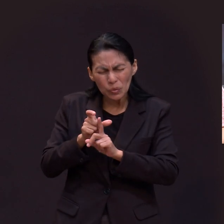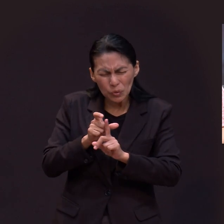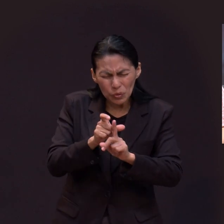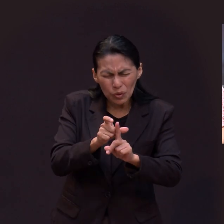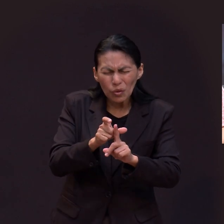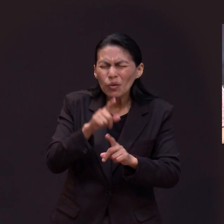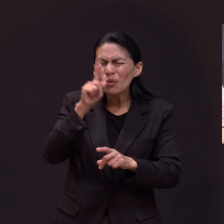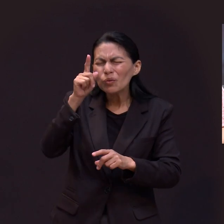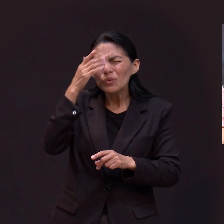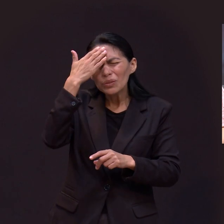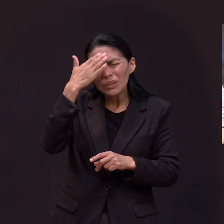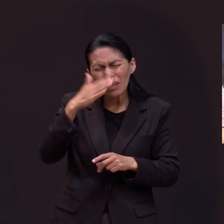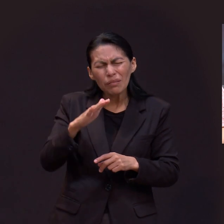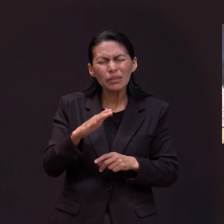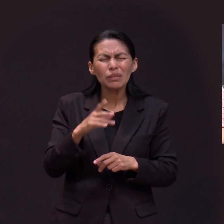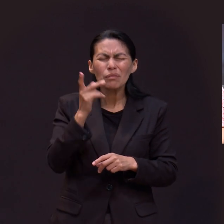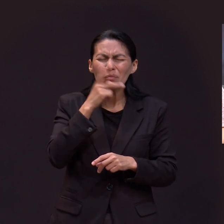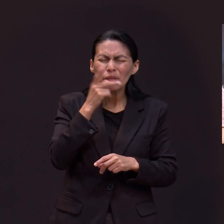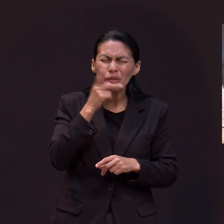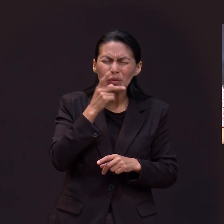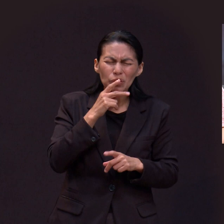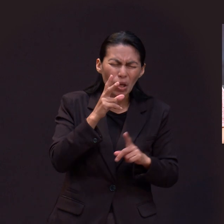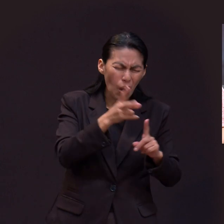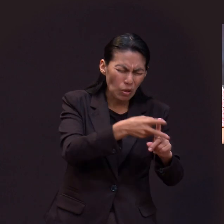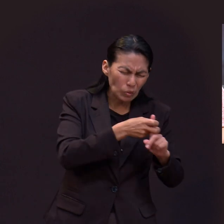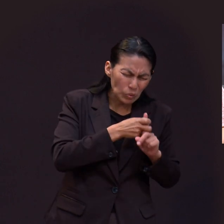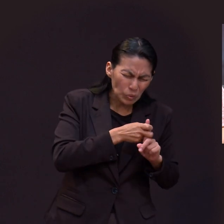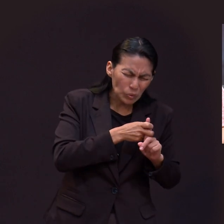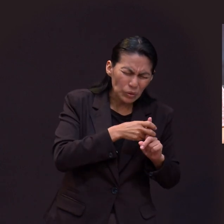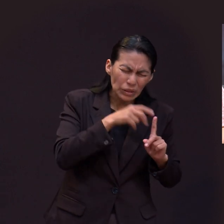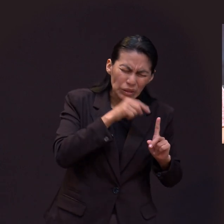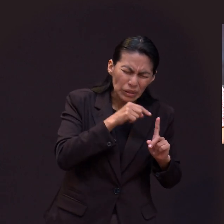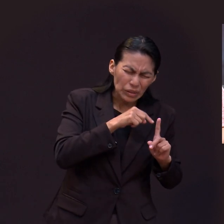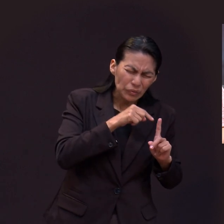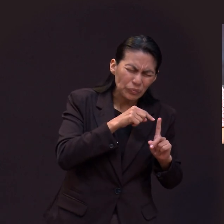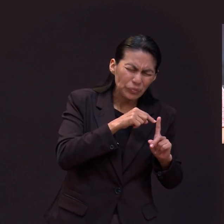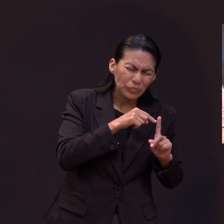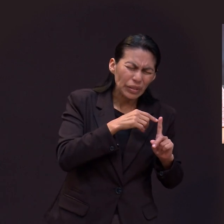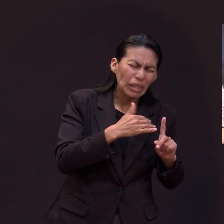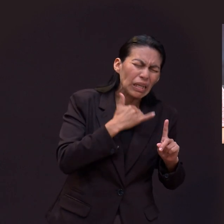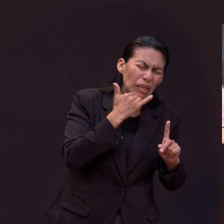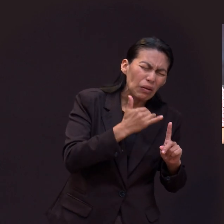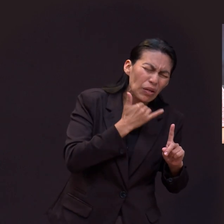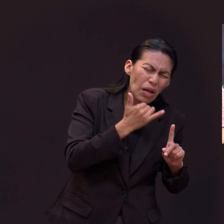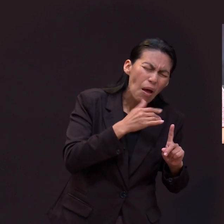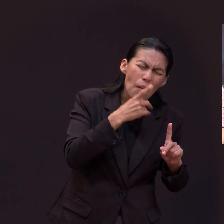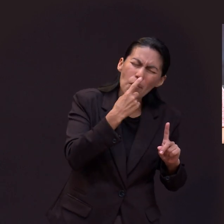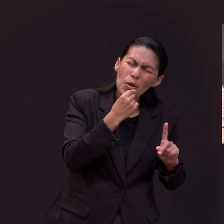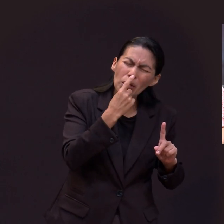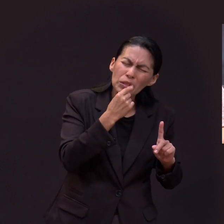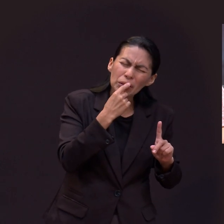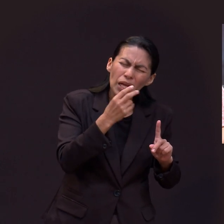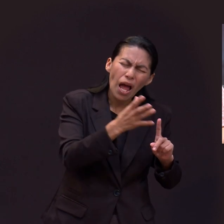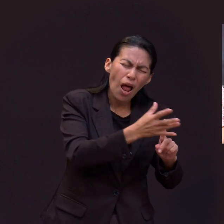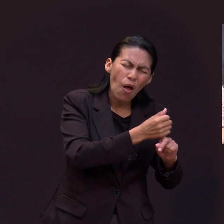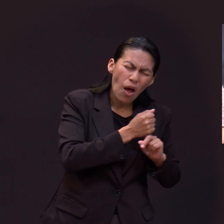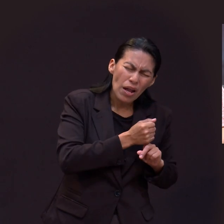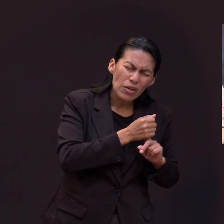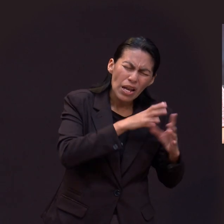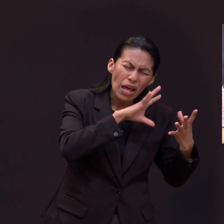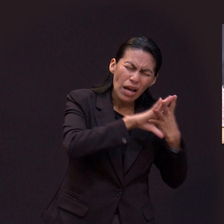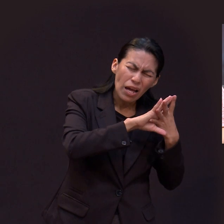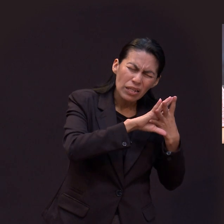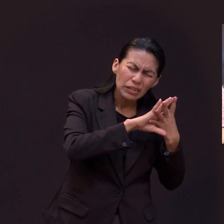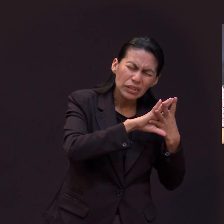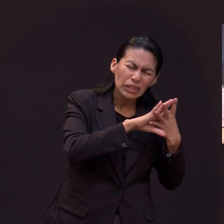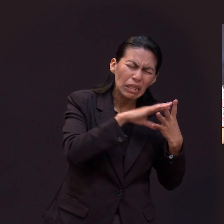y conoce señor la situación de tu hijo el pastor que está por equivocación lo tomaron lo confundieron